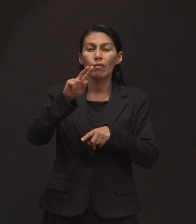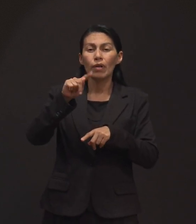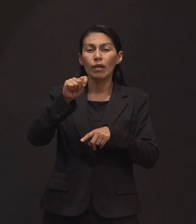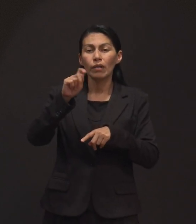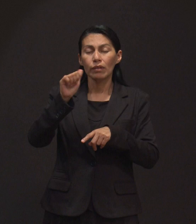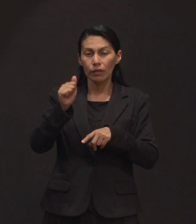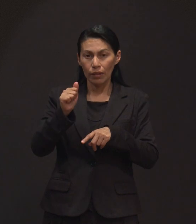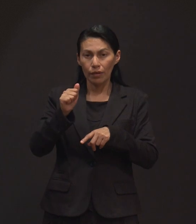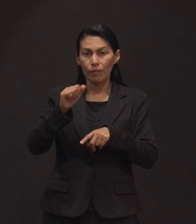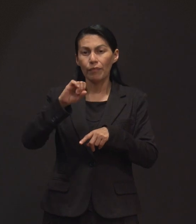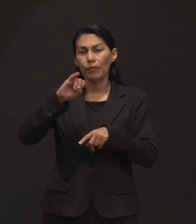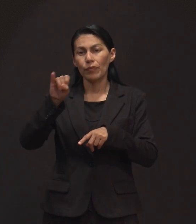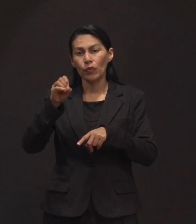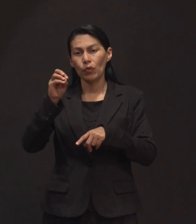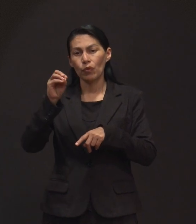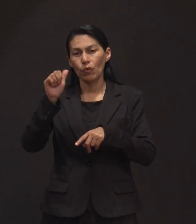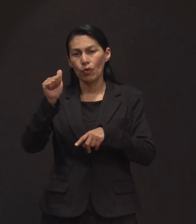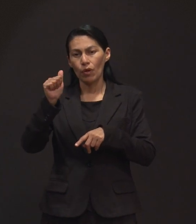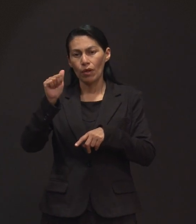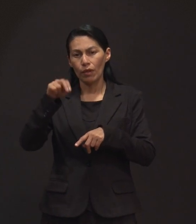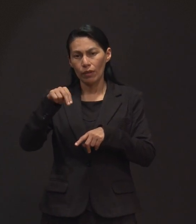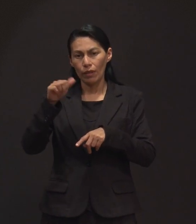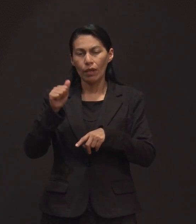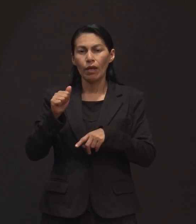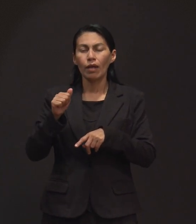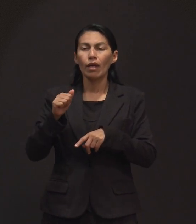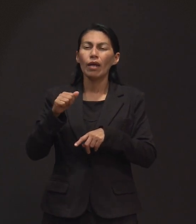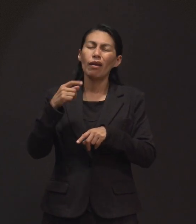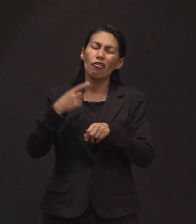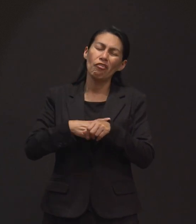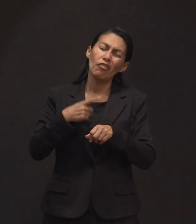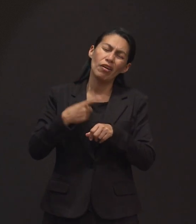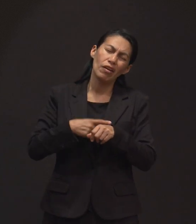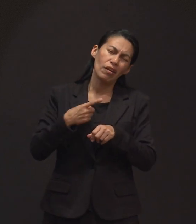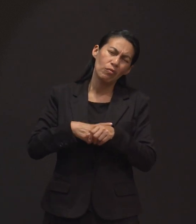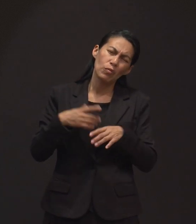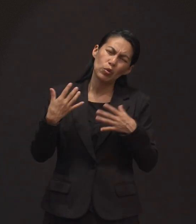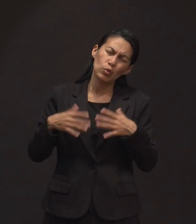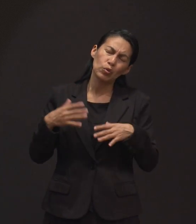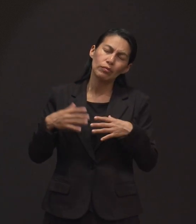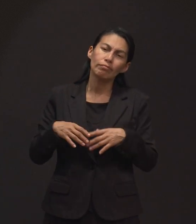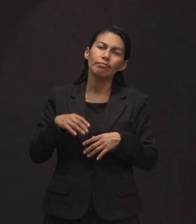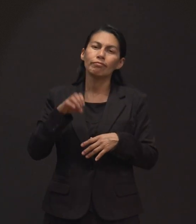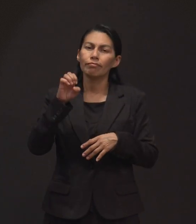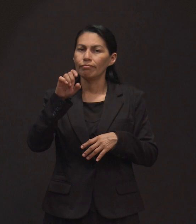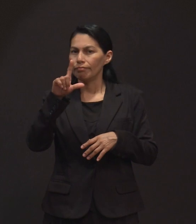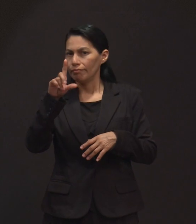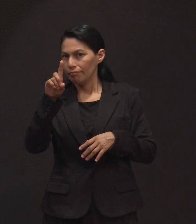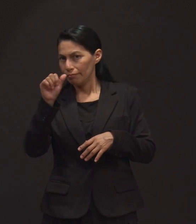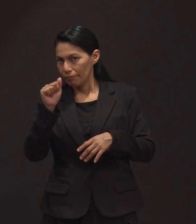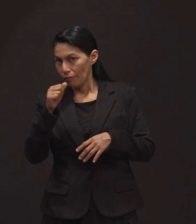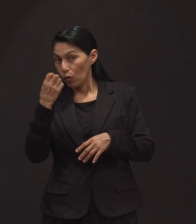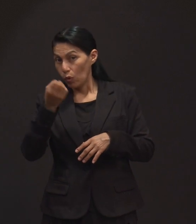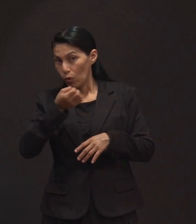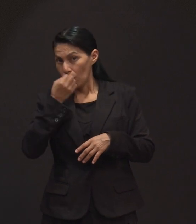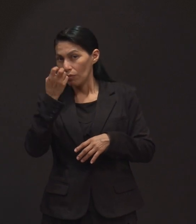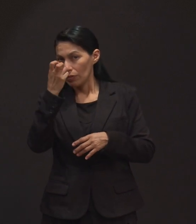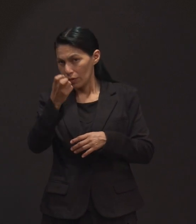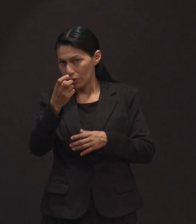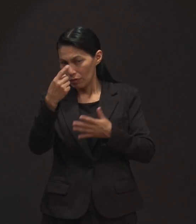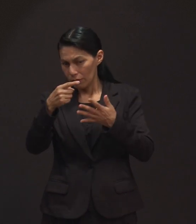Joana, Cruz, que está enferma. Vamos a estar orando, Elda, por estas peticiones.